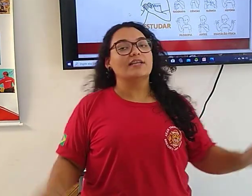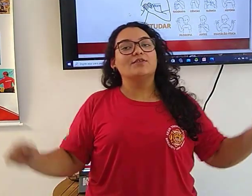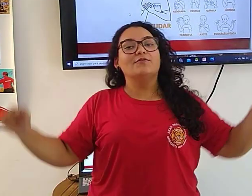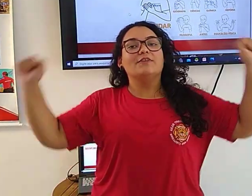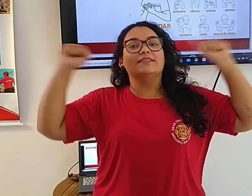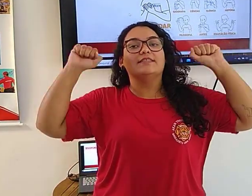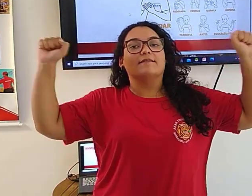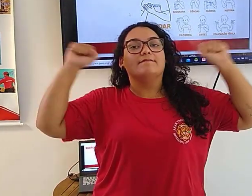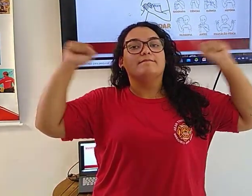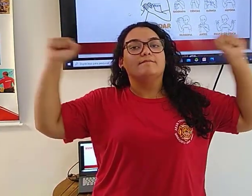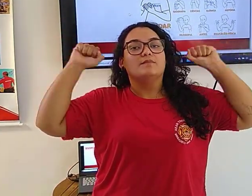Educação física.